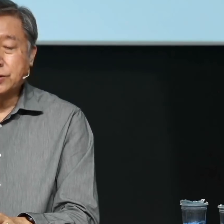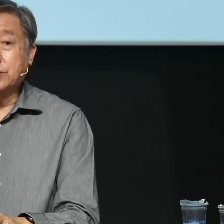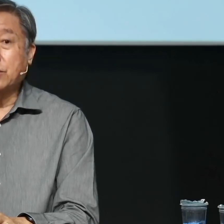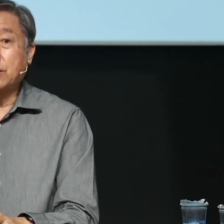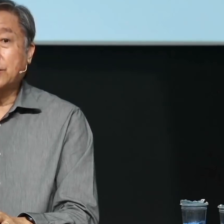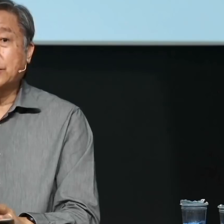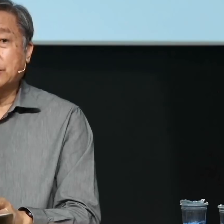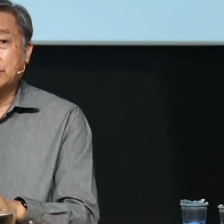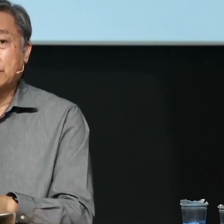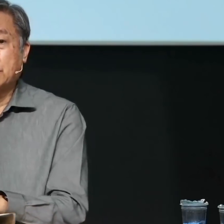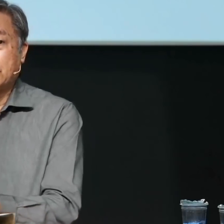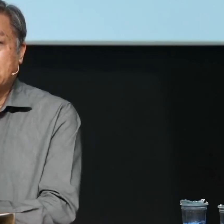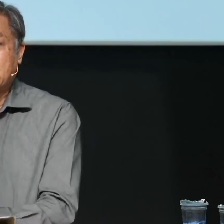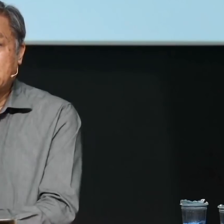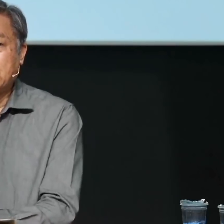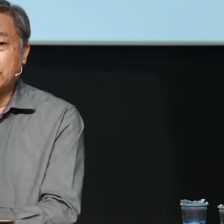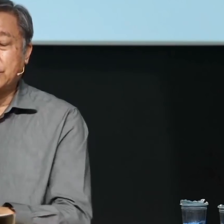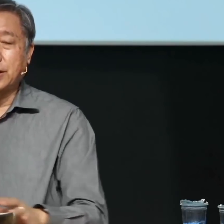Antes de nós